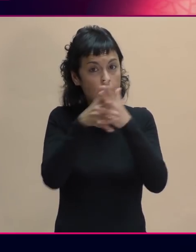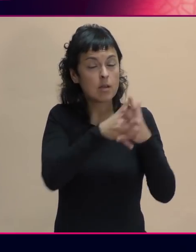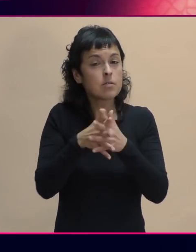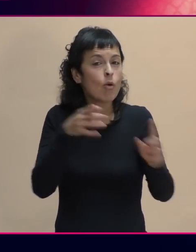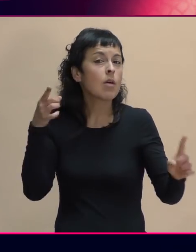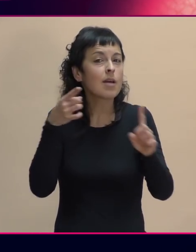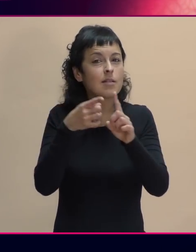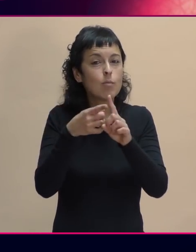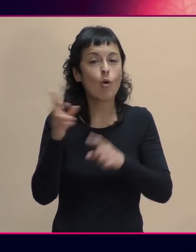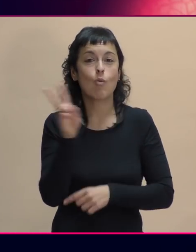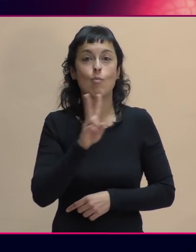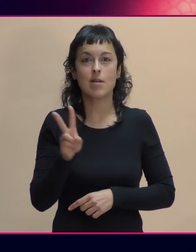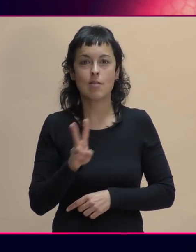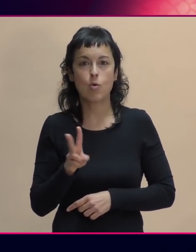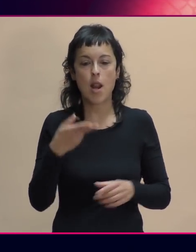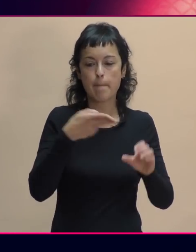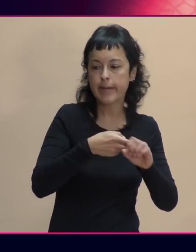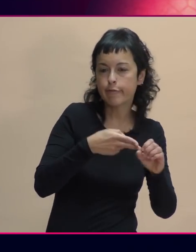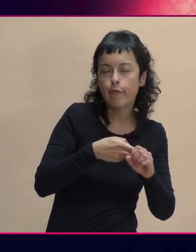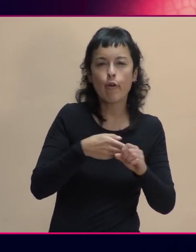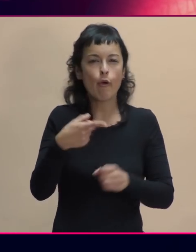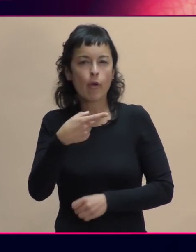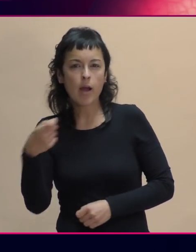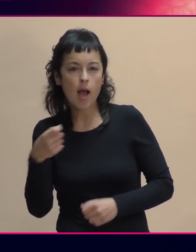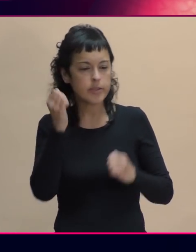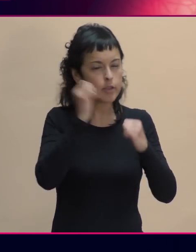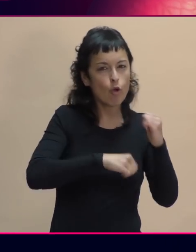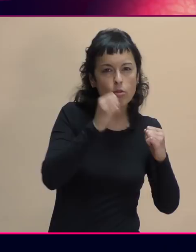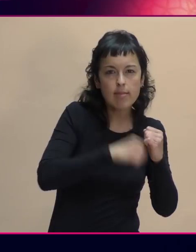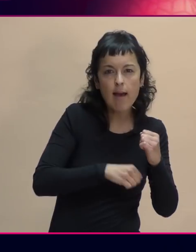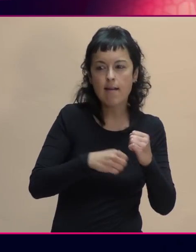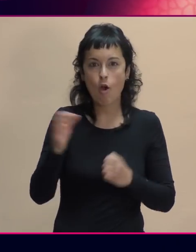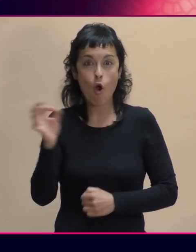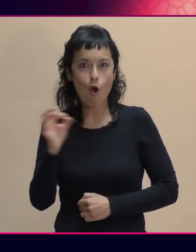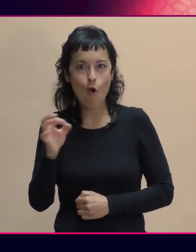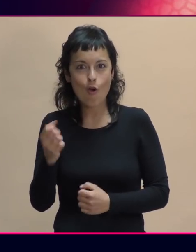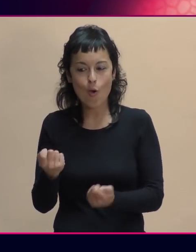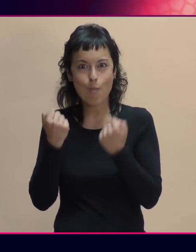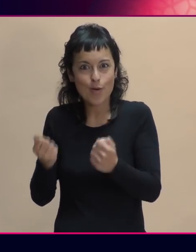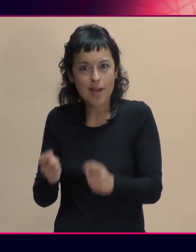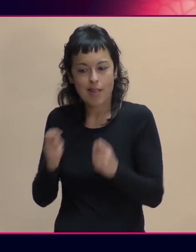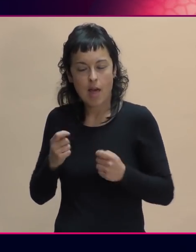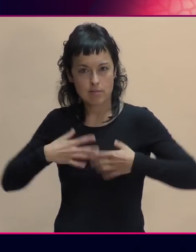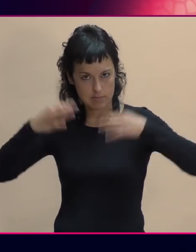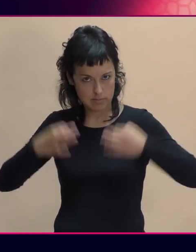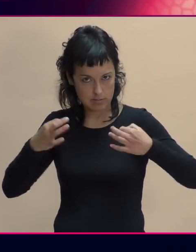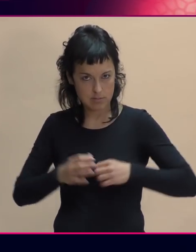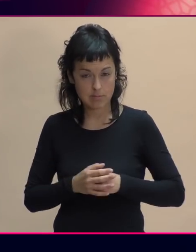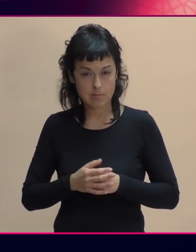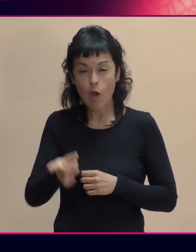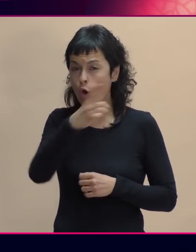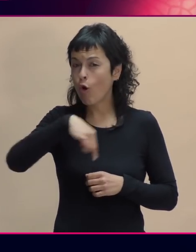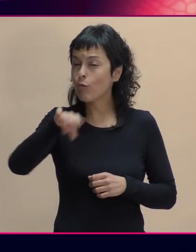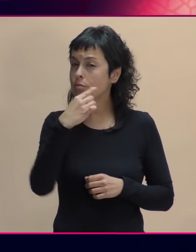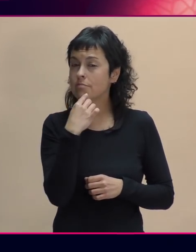corporativo el petróleo el gas el coltán y el oro de Venezuela o van a decir en algún momento se